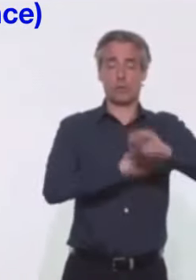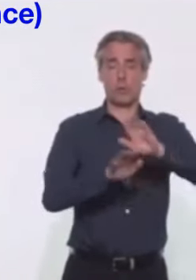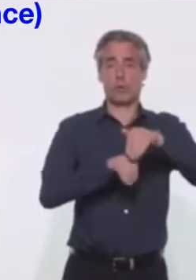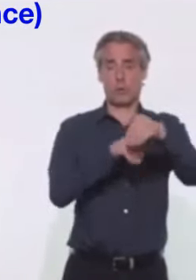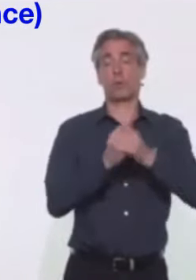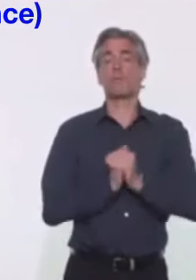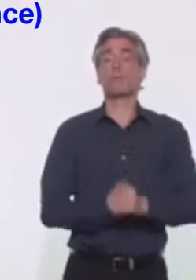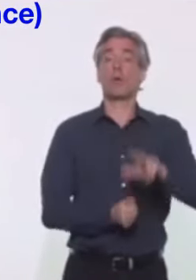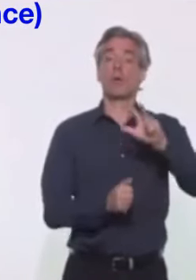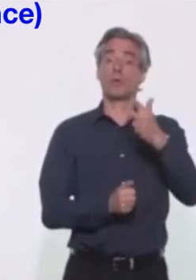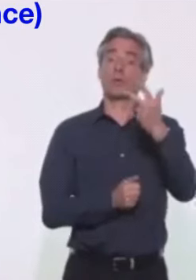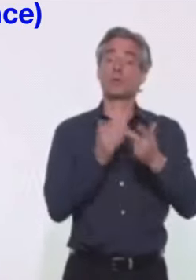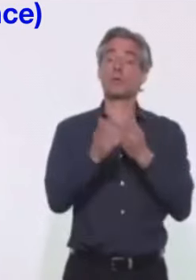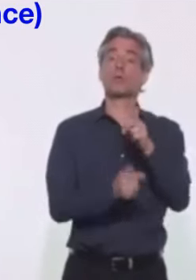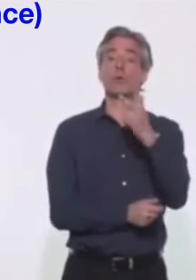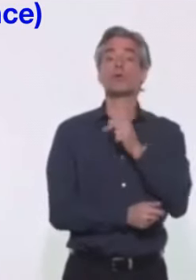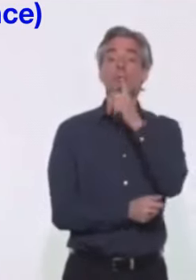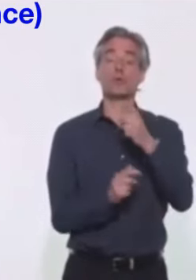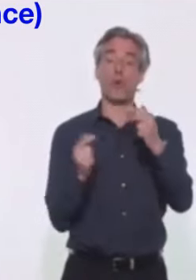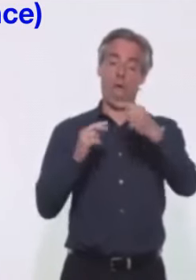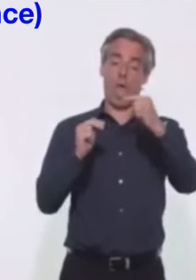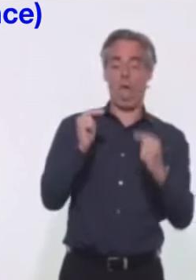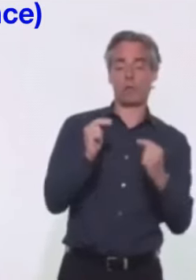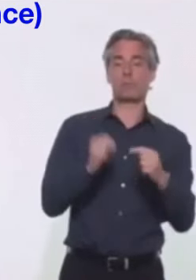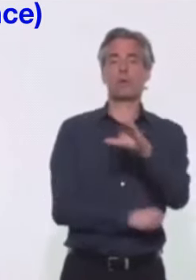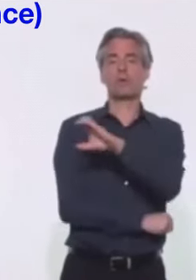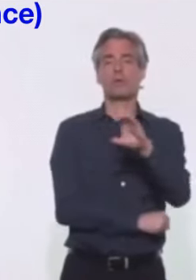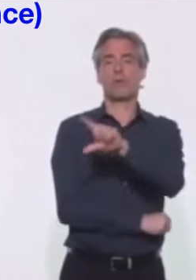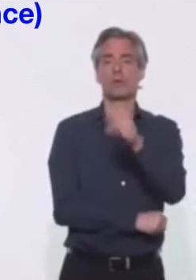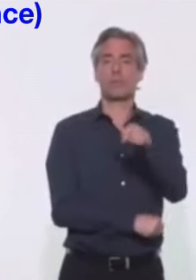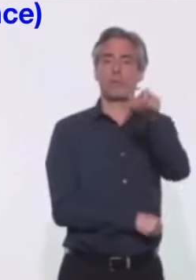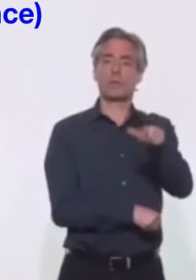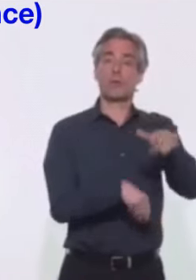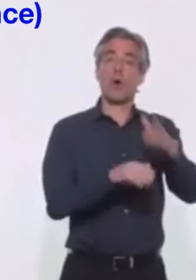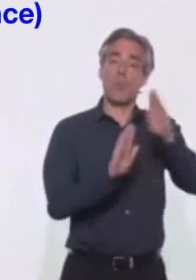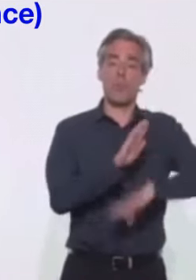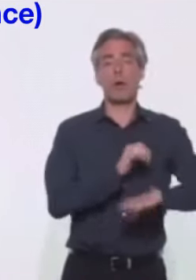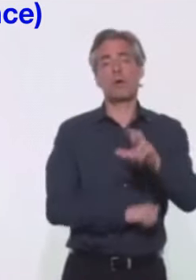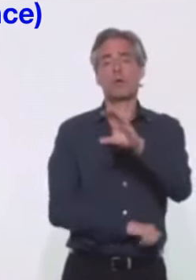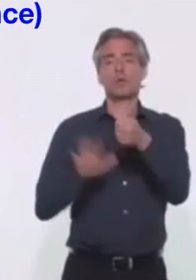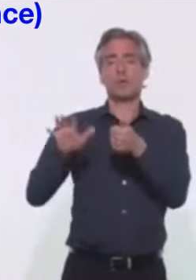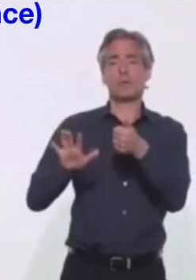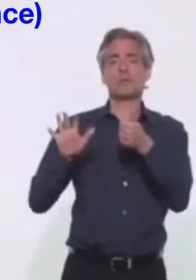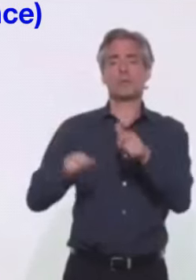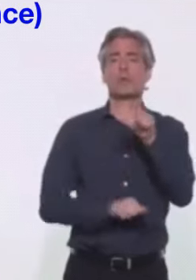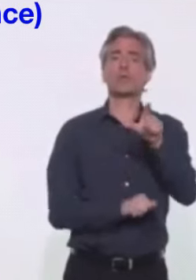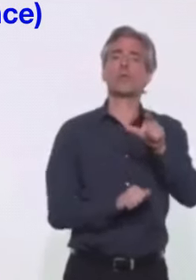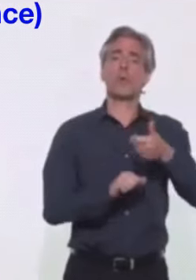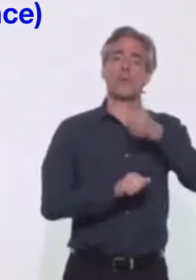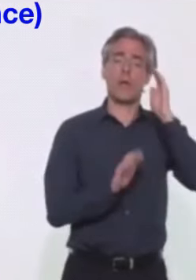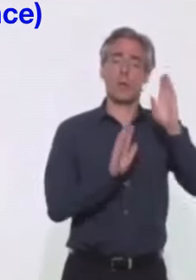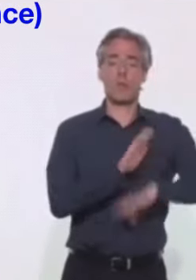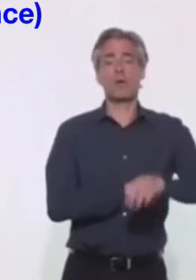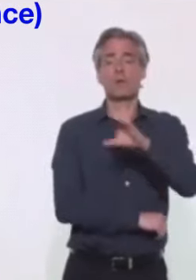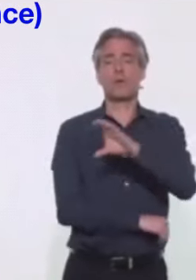le troisième jour consécutif négatif de 121 patients. C'était 62 de moins hier, c'est 121 patients de